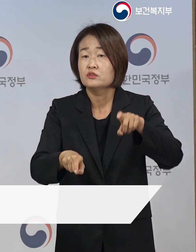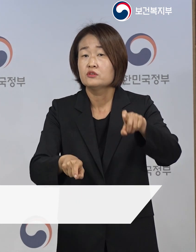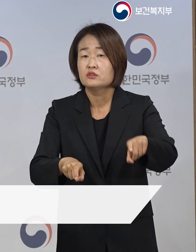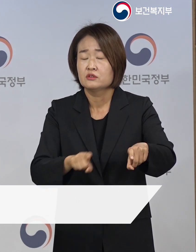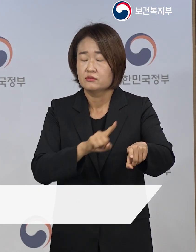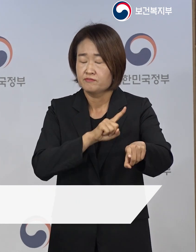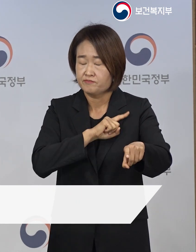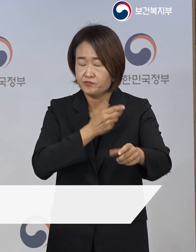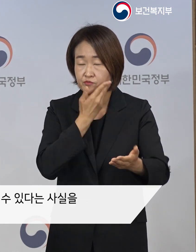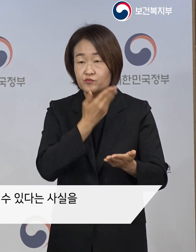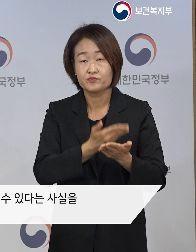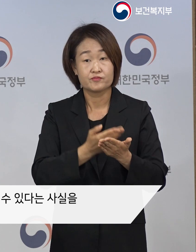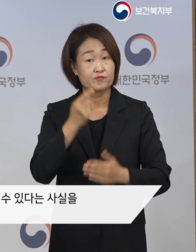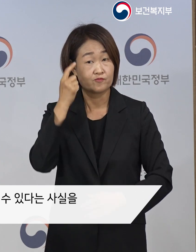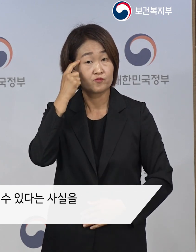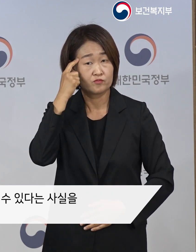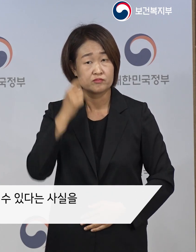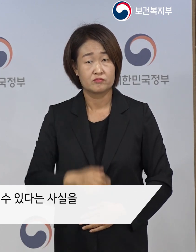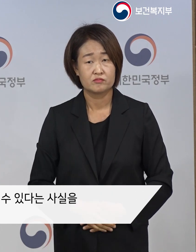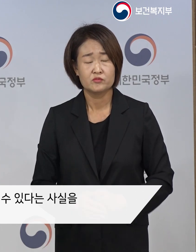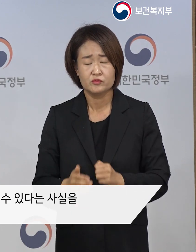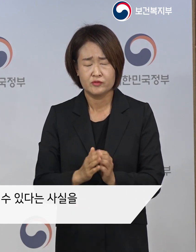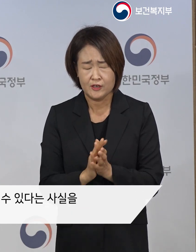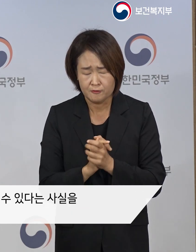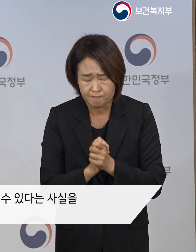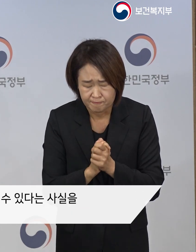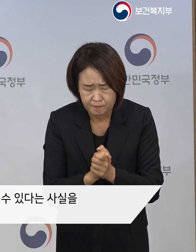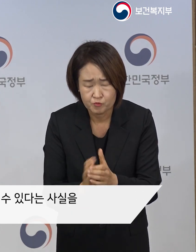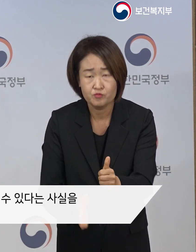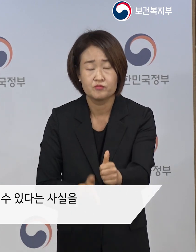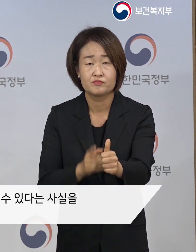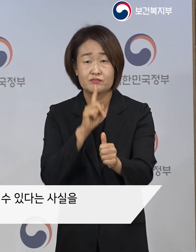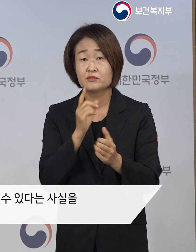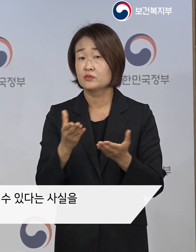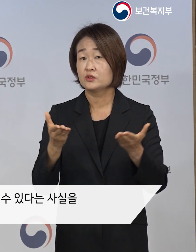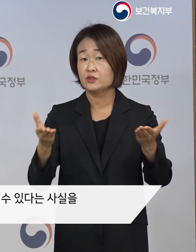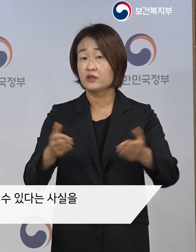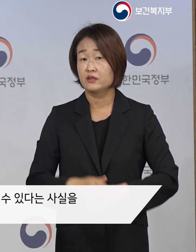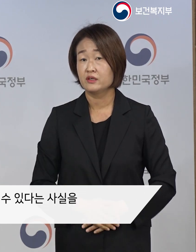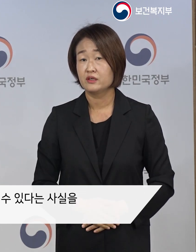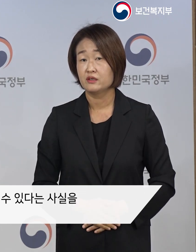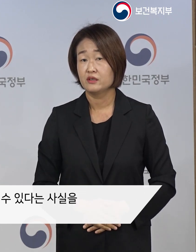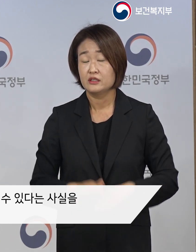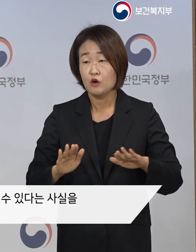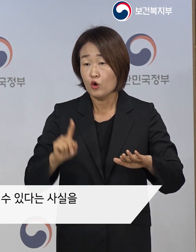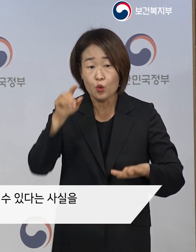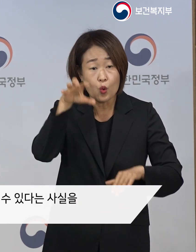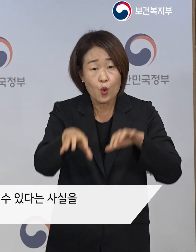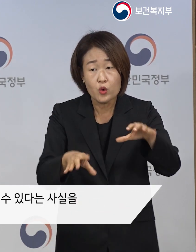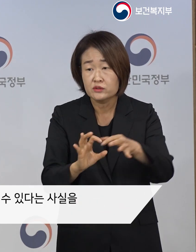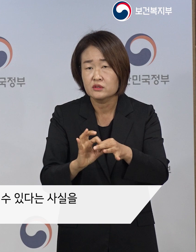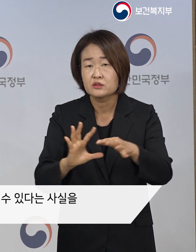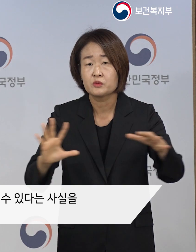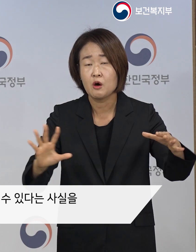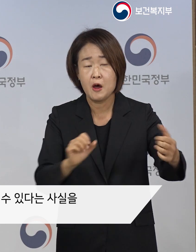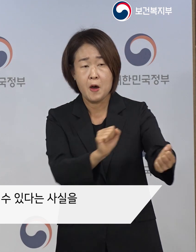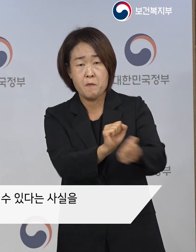호소드립니다. 지금은 언제 어디서든 코로나19에 감염될 수 있다는 사실을 기억해 주시기